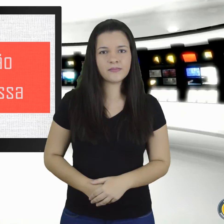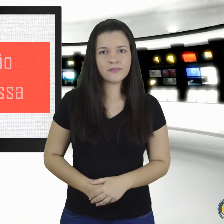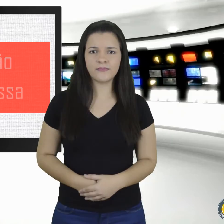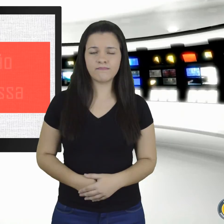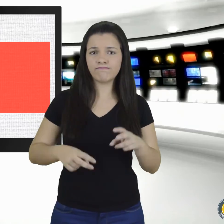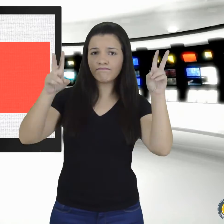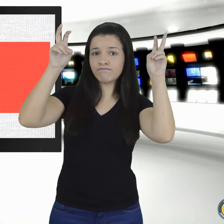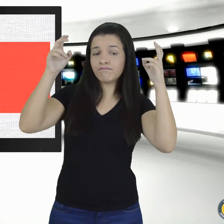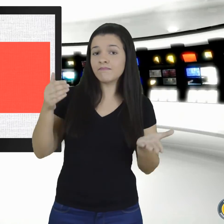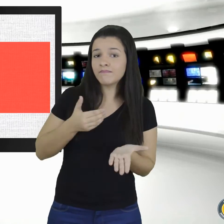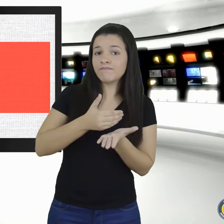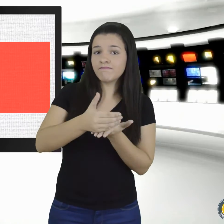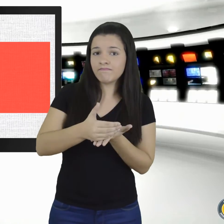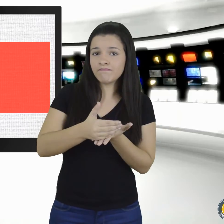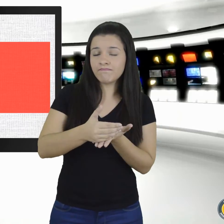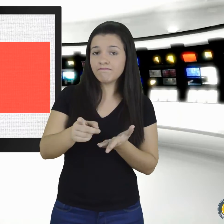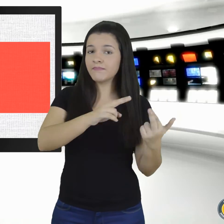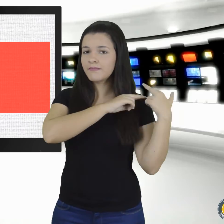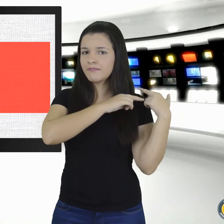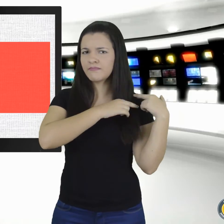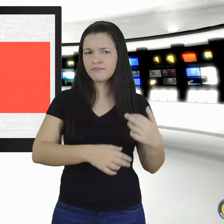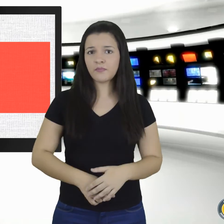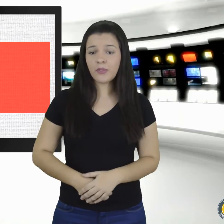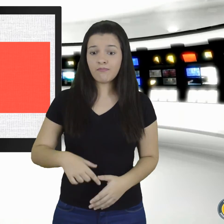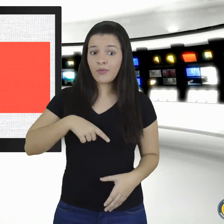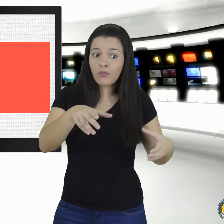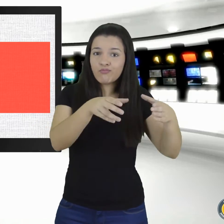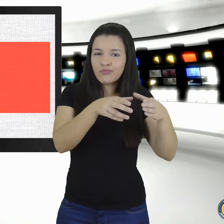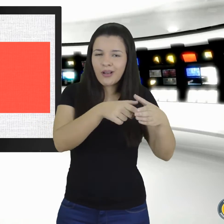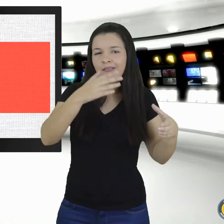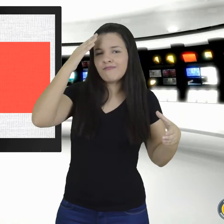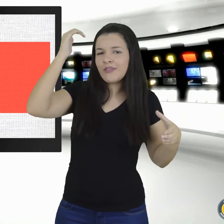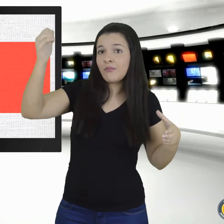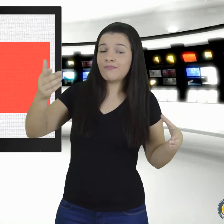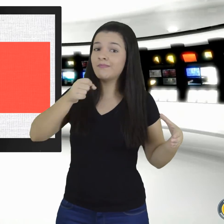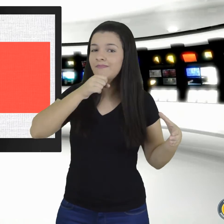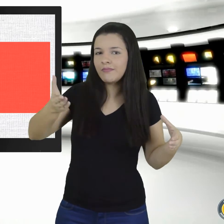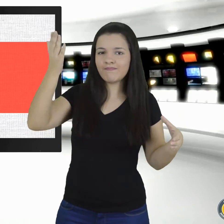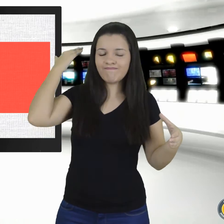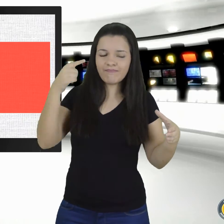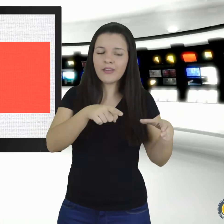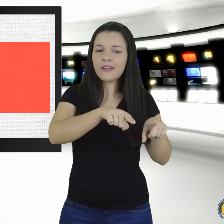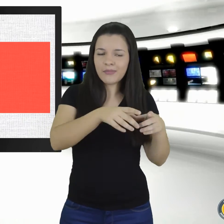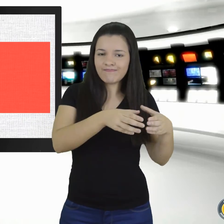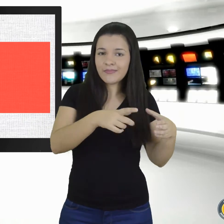Na fonte. Outra tradicional instituição que vem sofrendo com problemas econômicos do